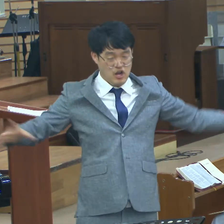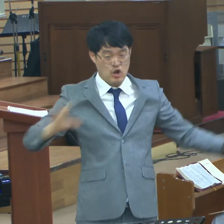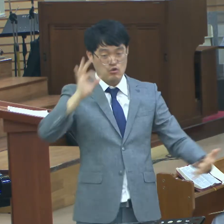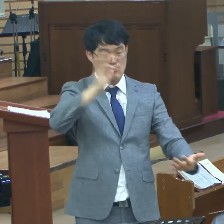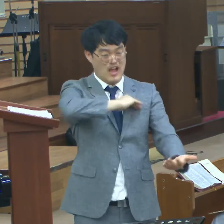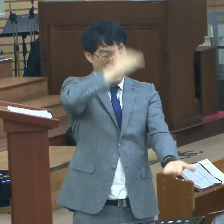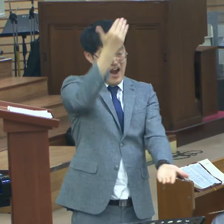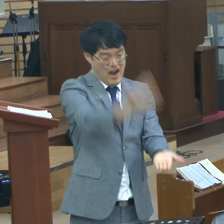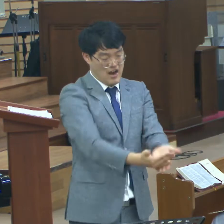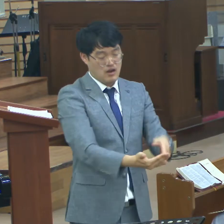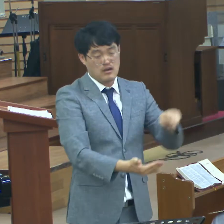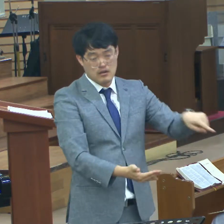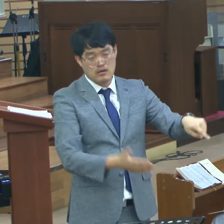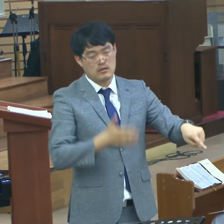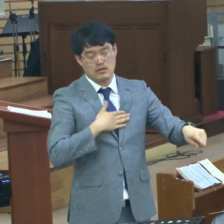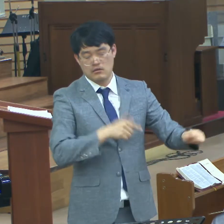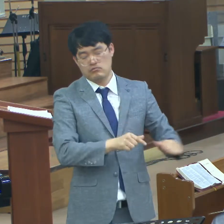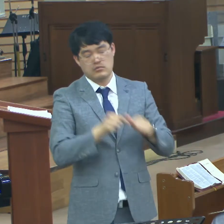나를 구원하지 못해요.